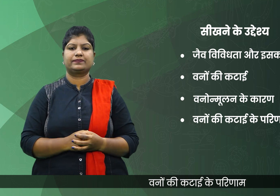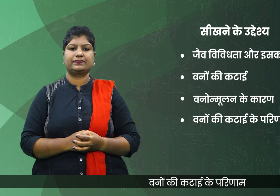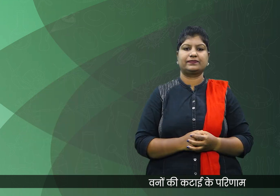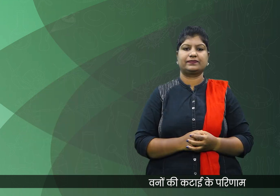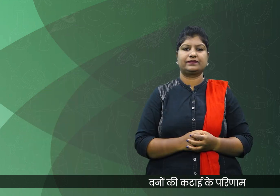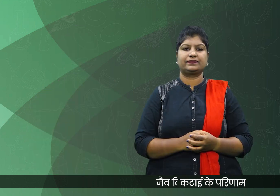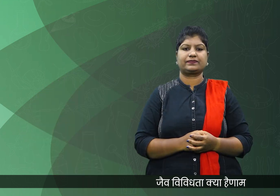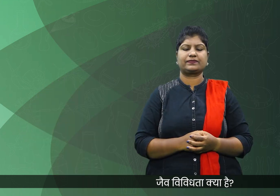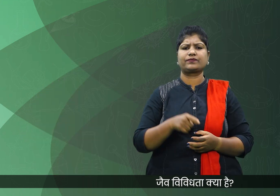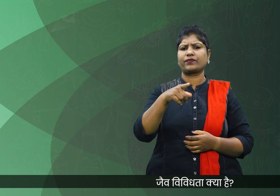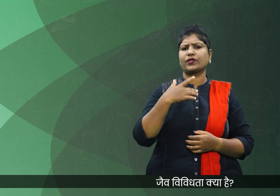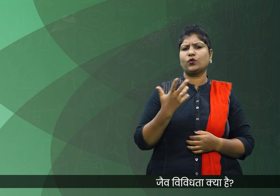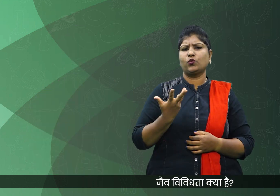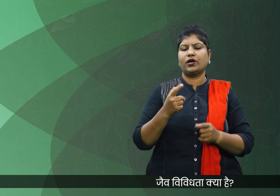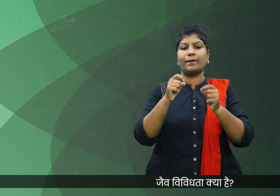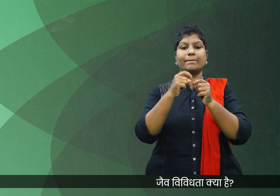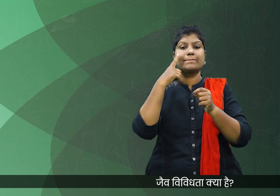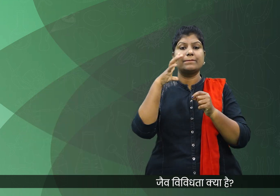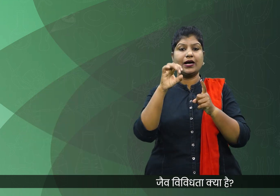जैव विवित्ता क्या है।